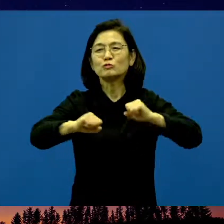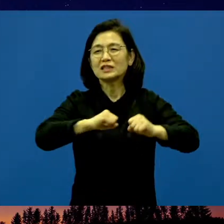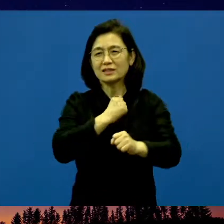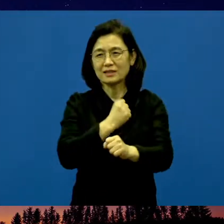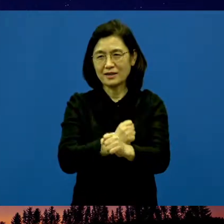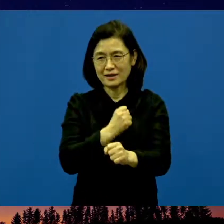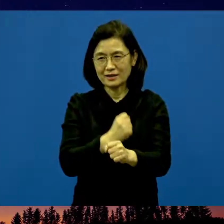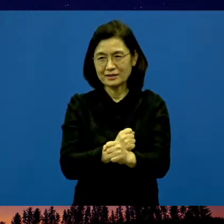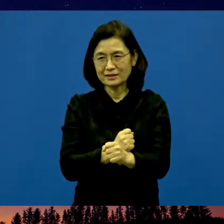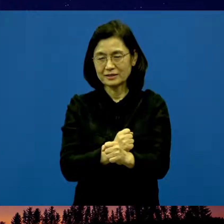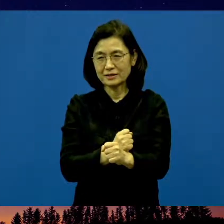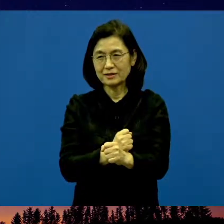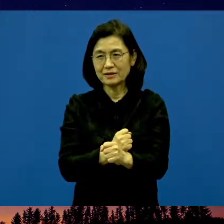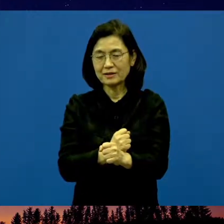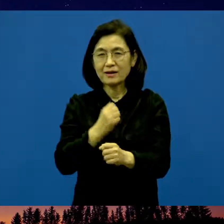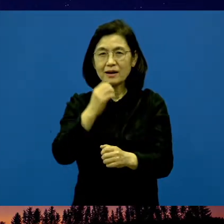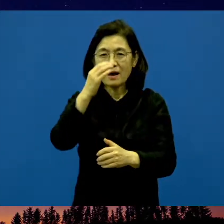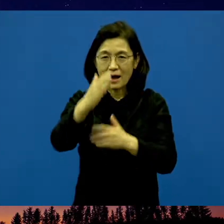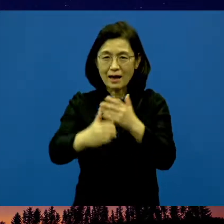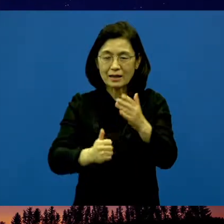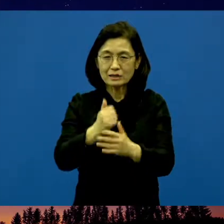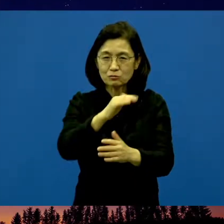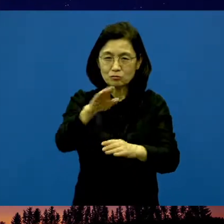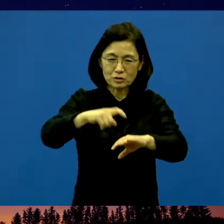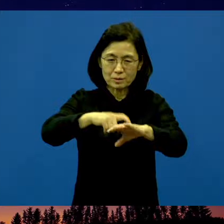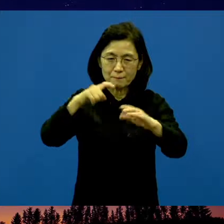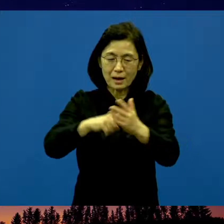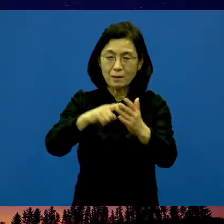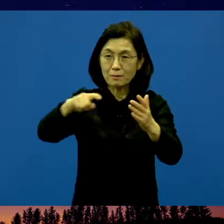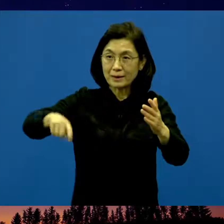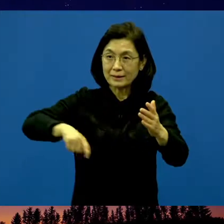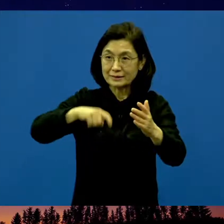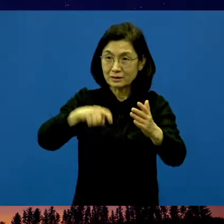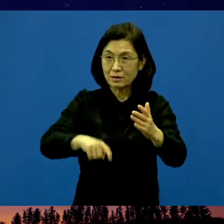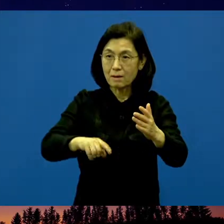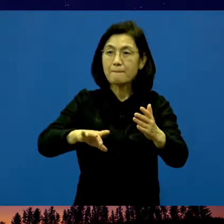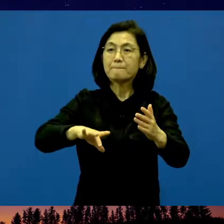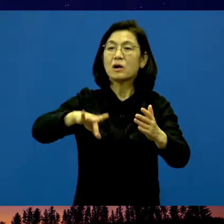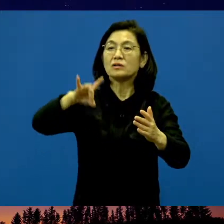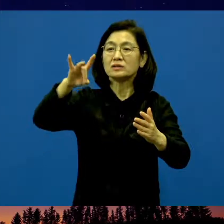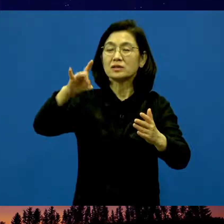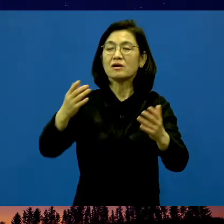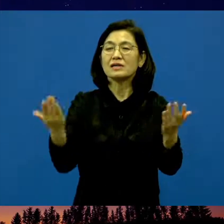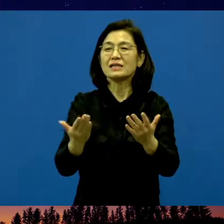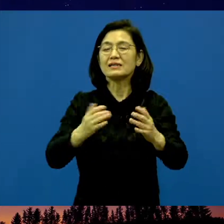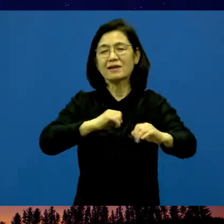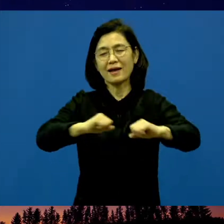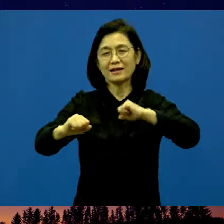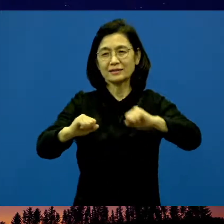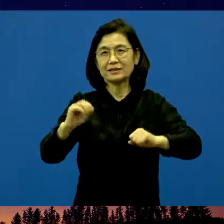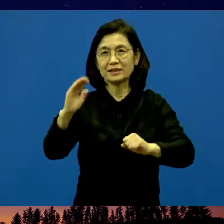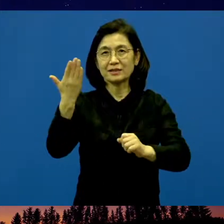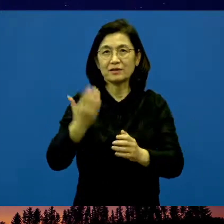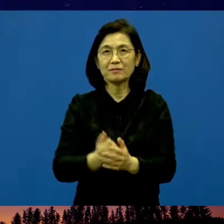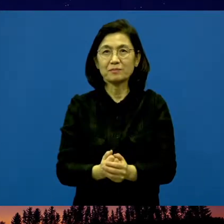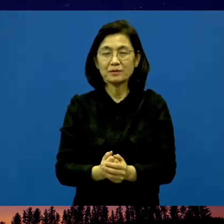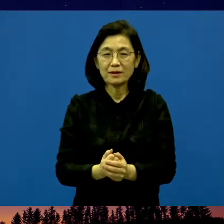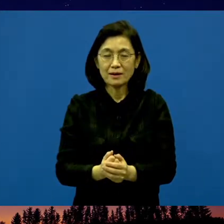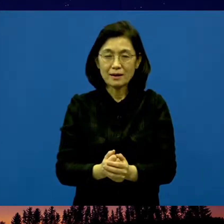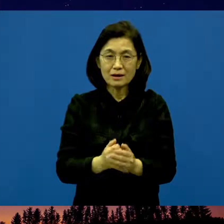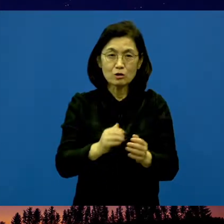하나님이 우리의 마음 안에서 먼저 일을 시작하십니다. 하나님 누구를 통해 움직이시는가? 순종하려고 하는